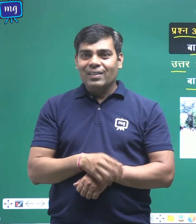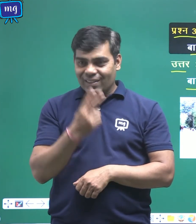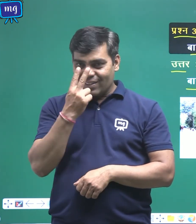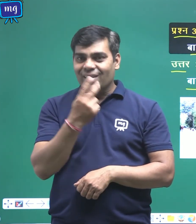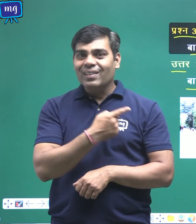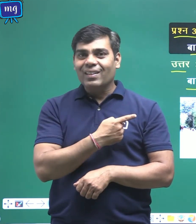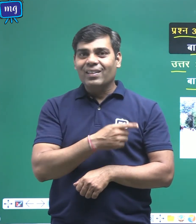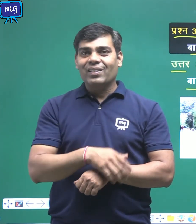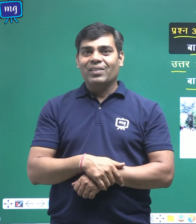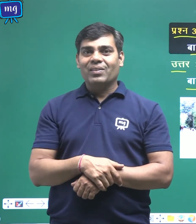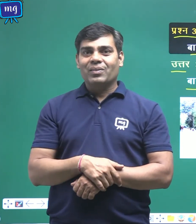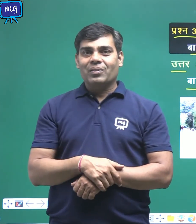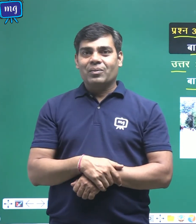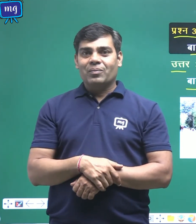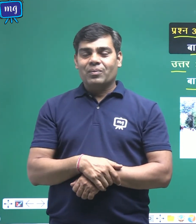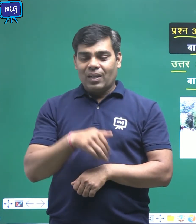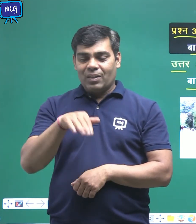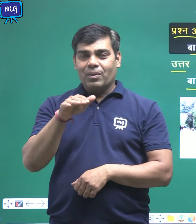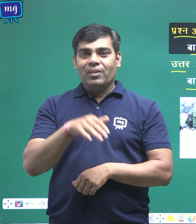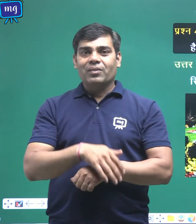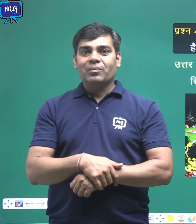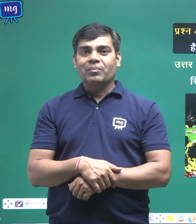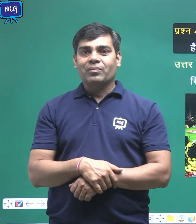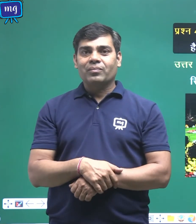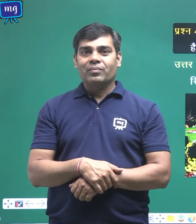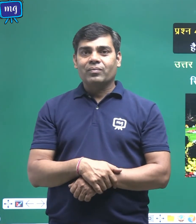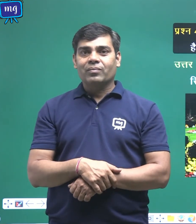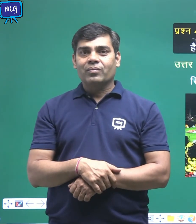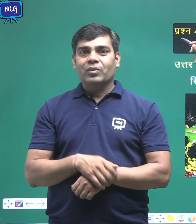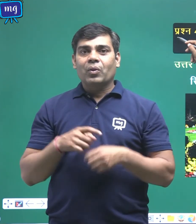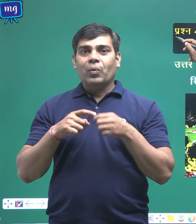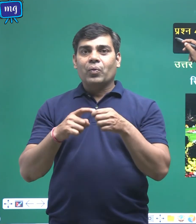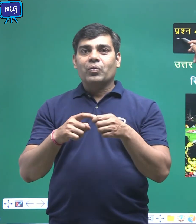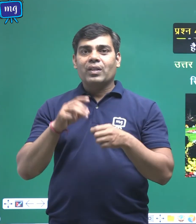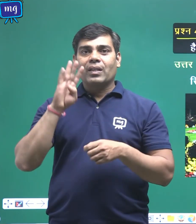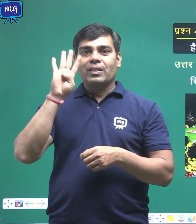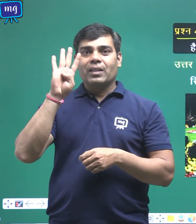दिखाई दे रही है। आगे बढ़े। प्रश्न 4,